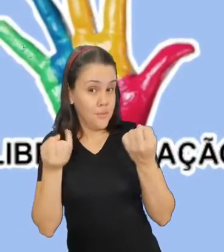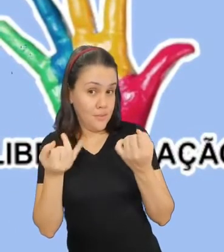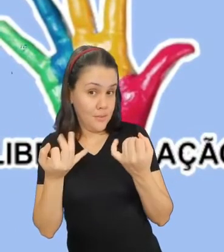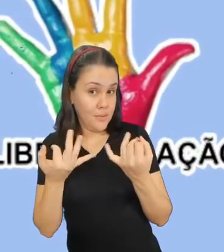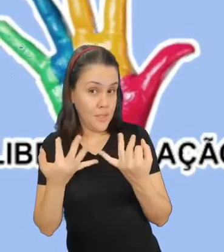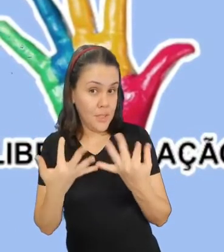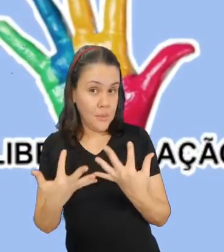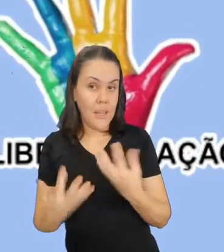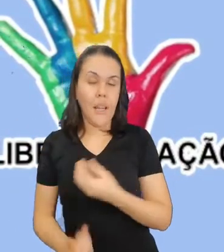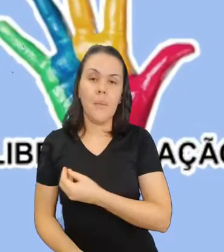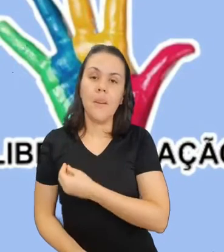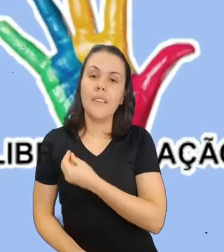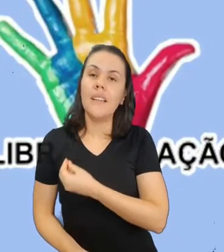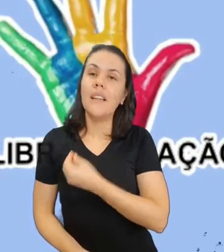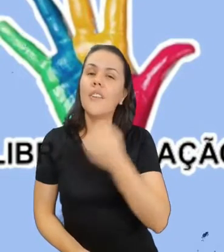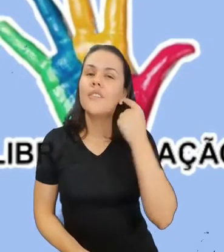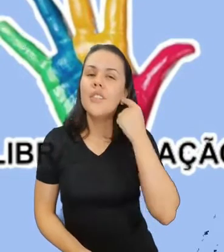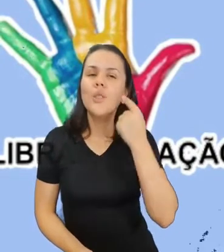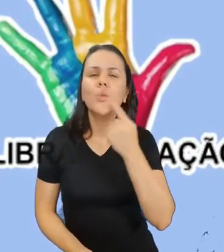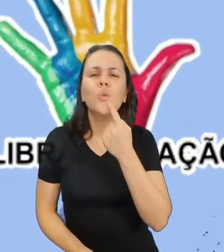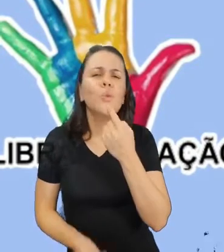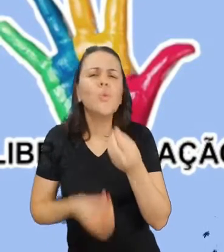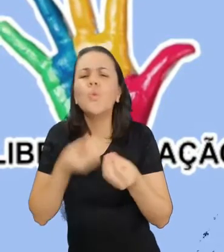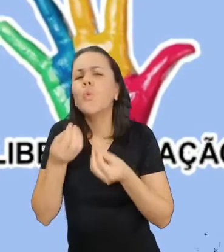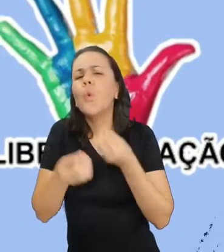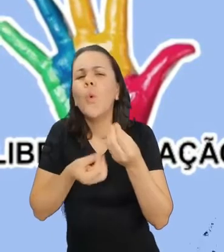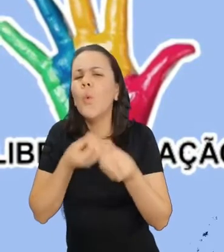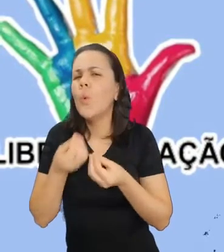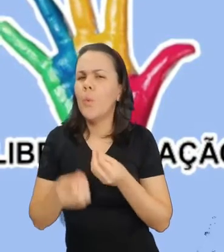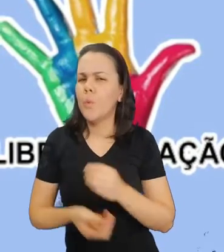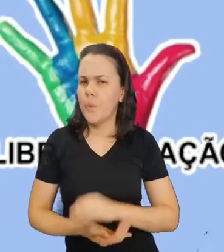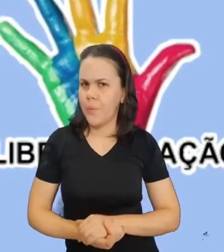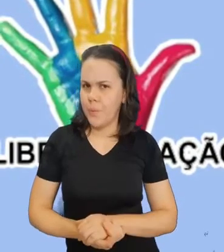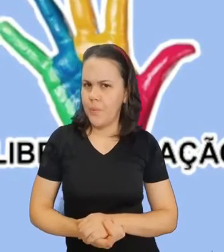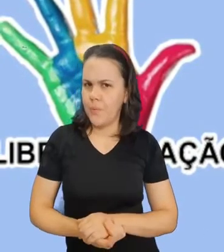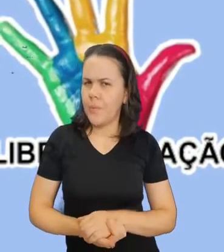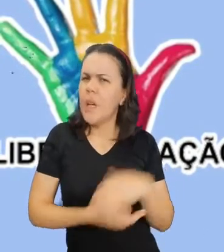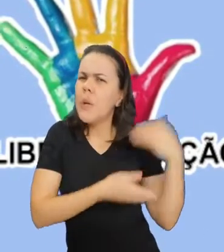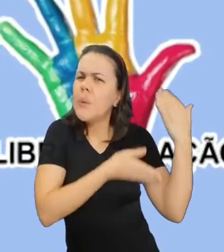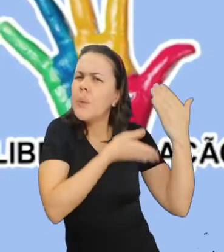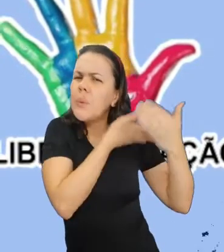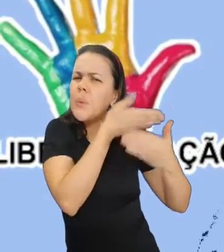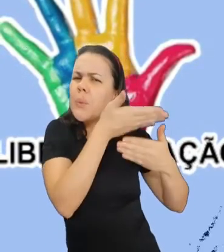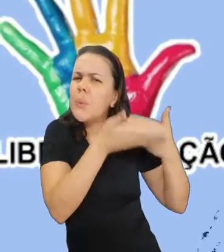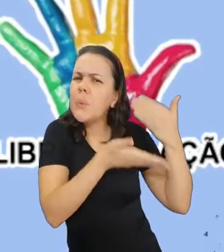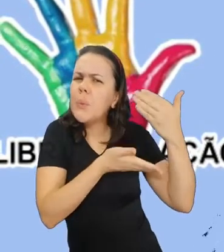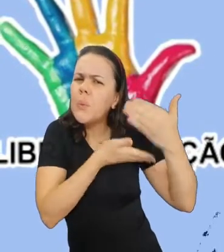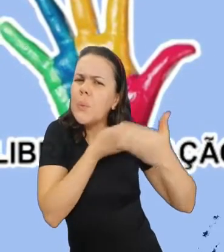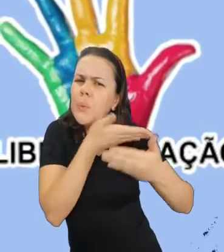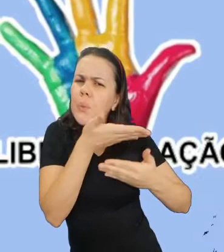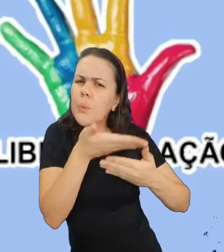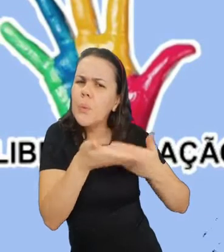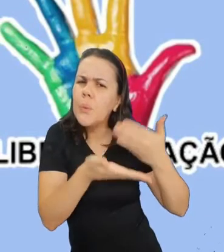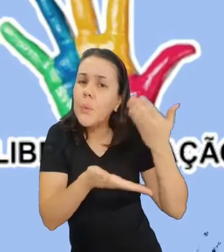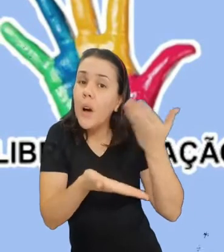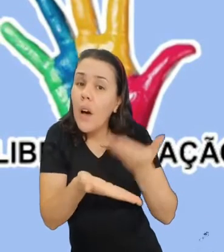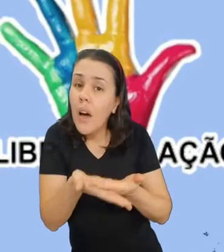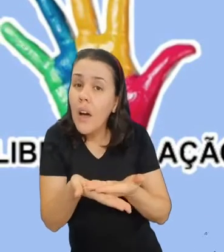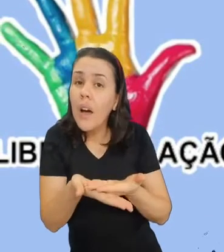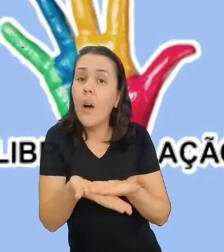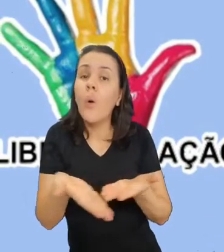Oi, tudo bem? Hoje nós vamos explicar para vocês como foi a vida do surdo,